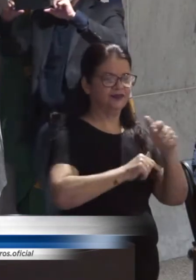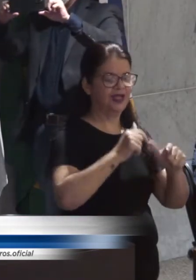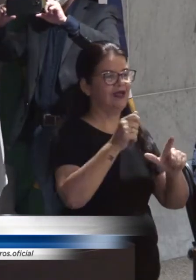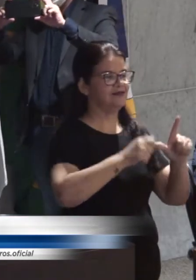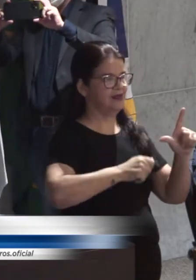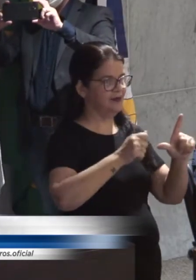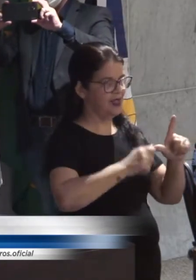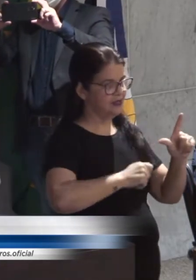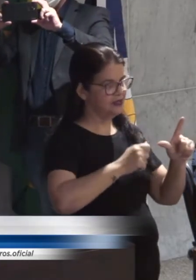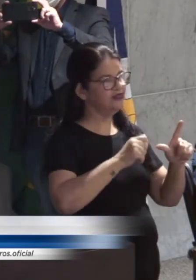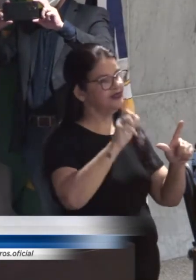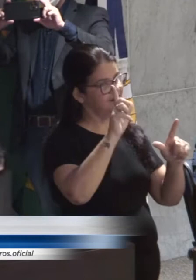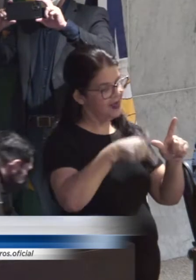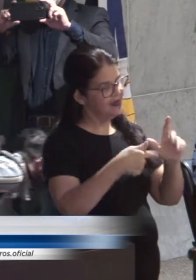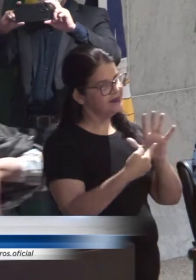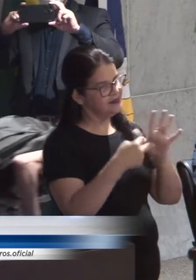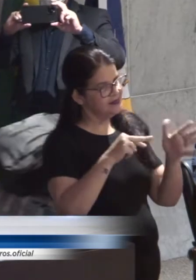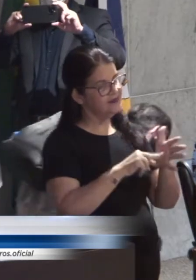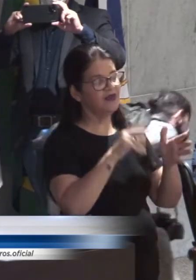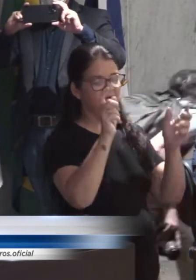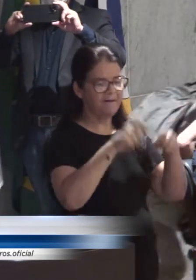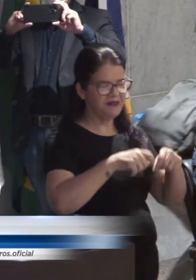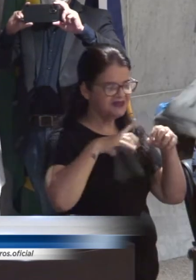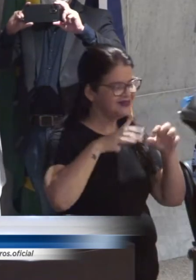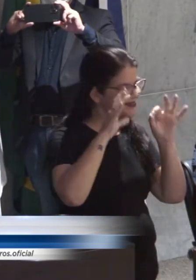Legislativa, e podem ter absoluta certeza